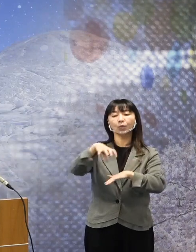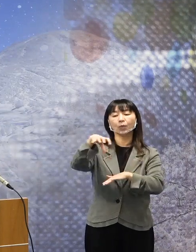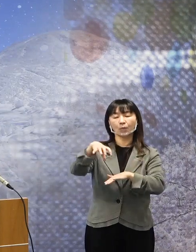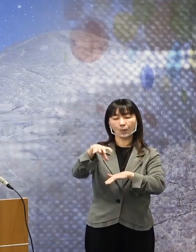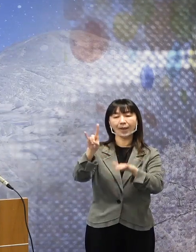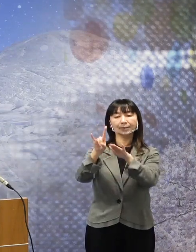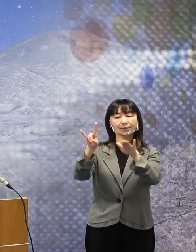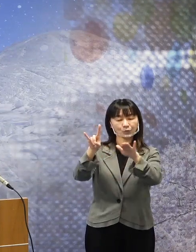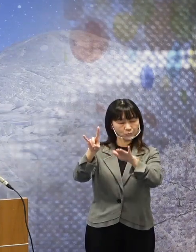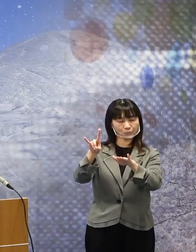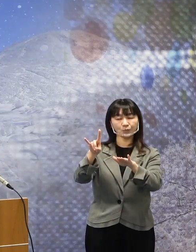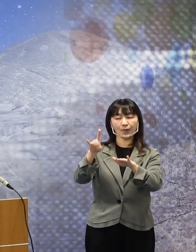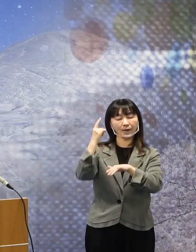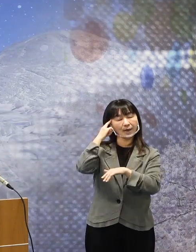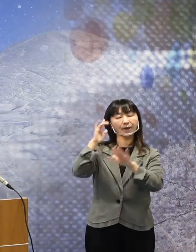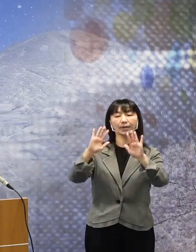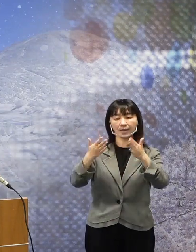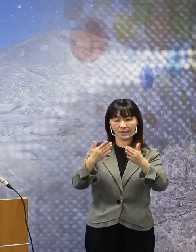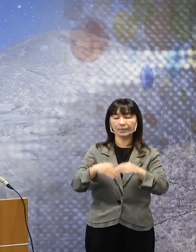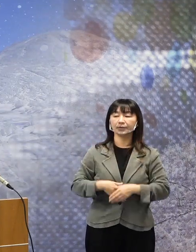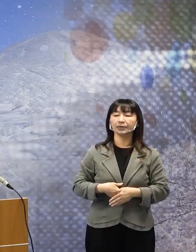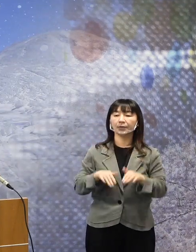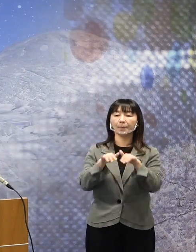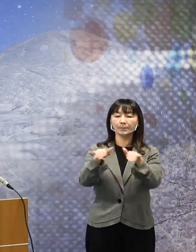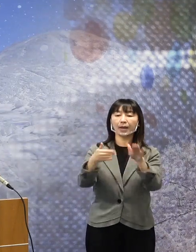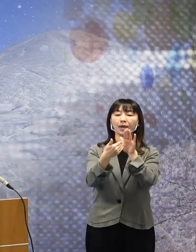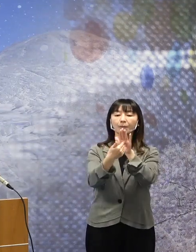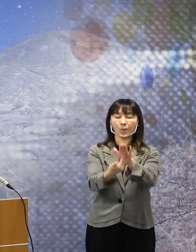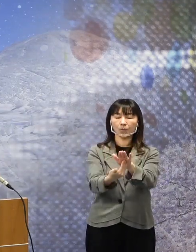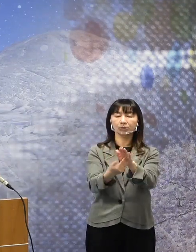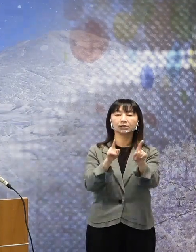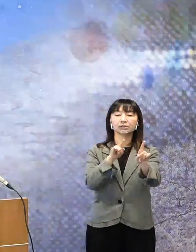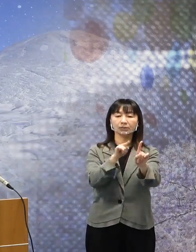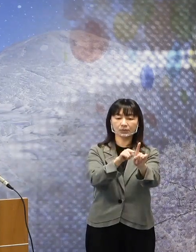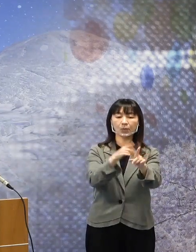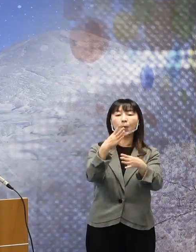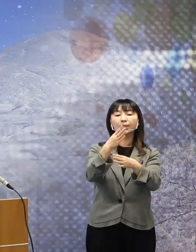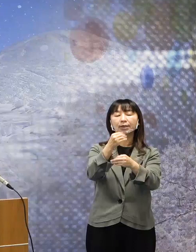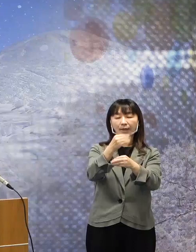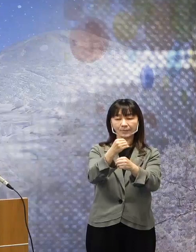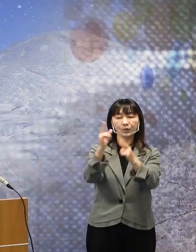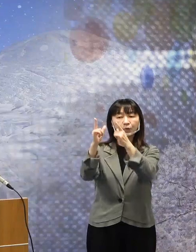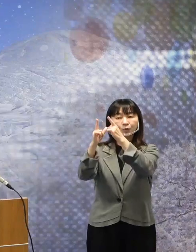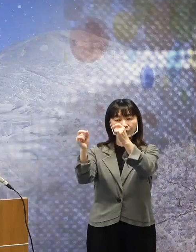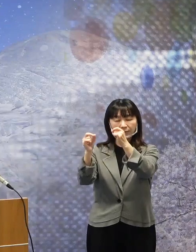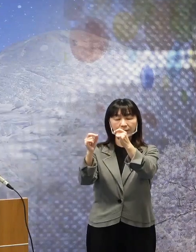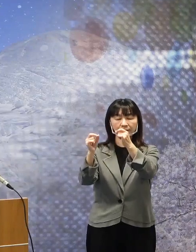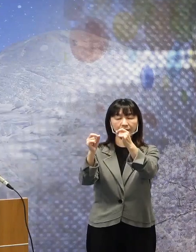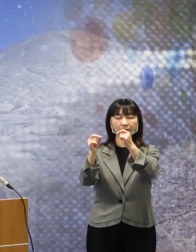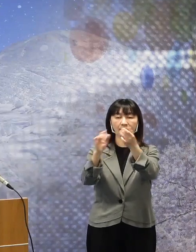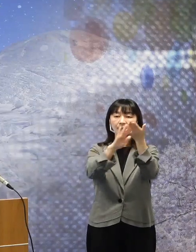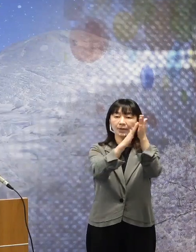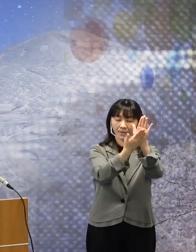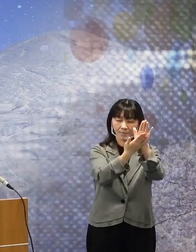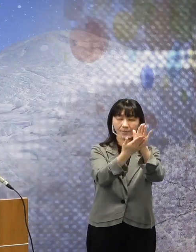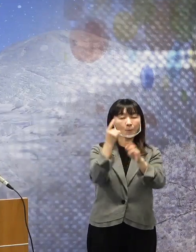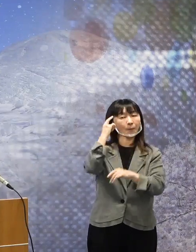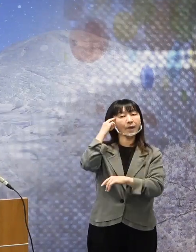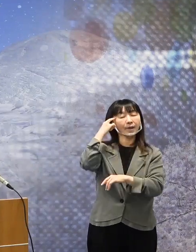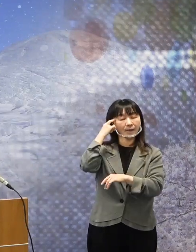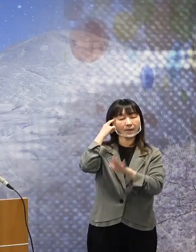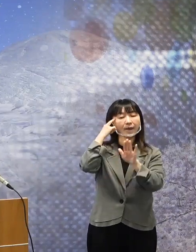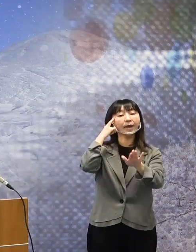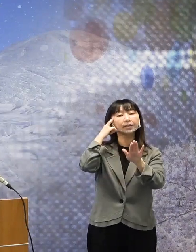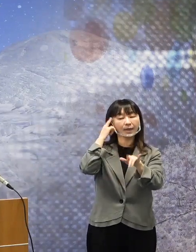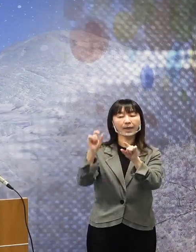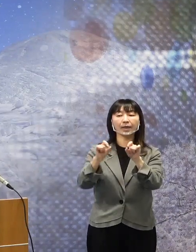。まん延防止等重点措置の期間というのはこれは、まあ、県もそうですし国全体でも今お考えがあって延長され